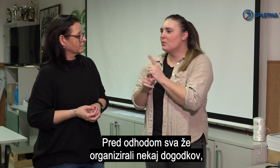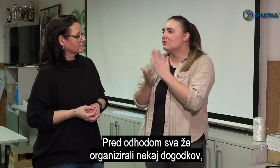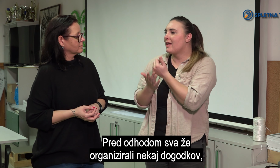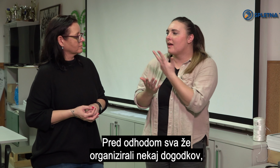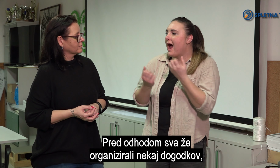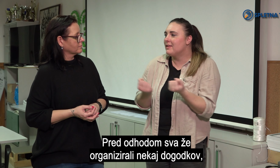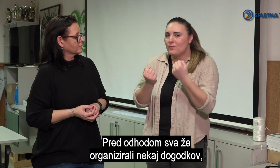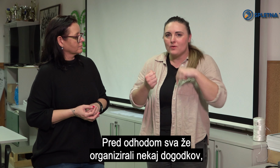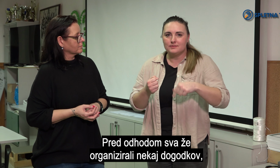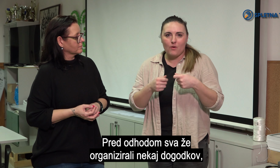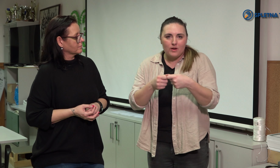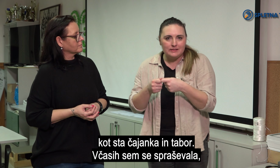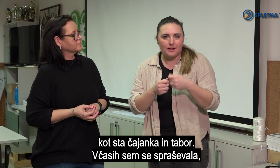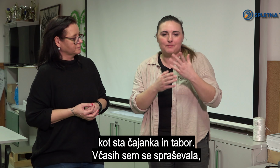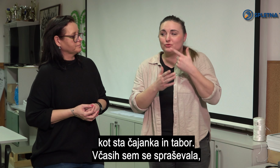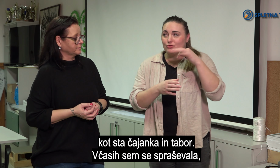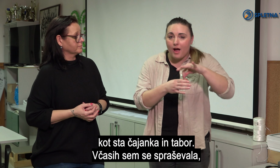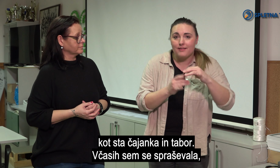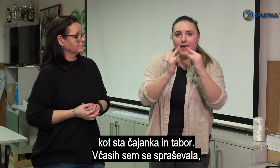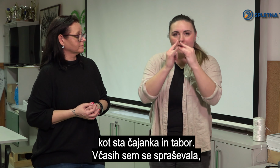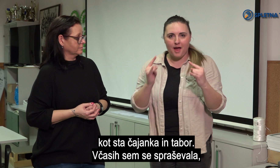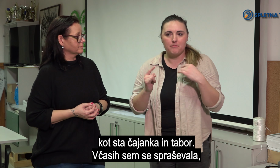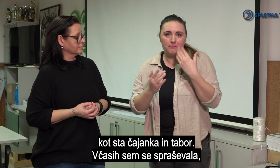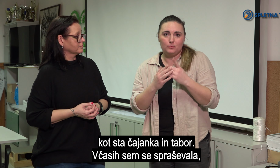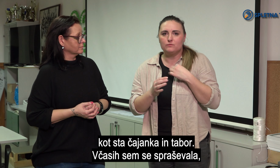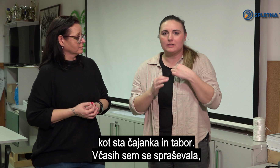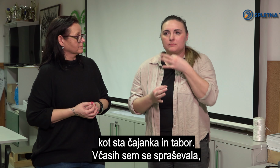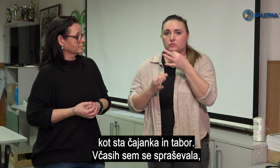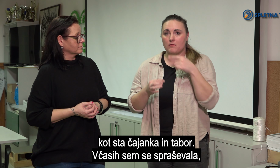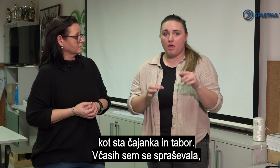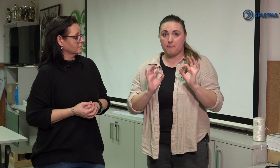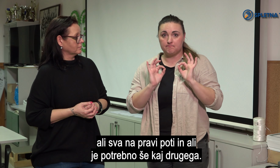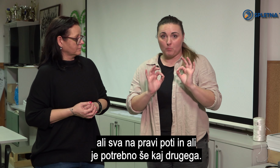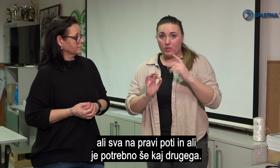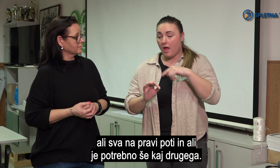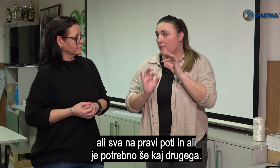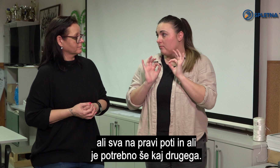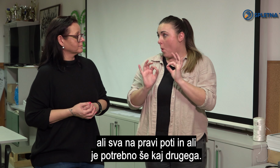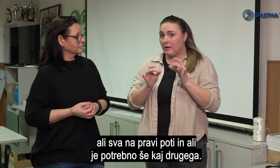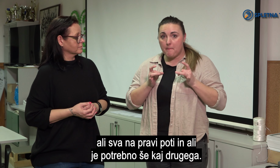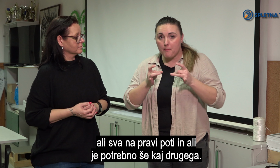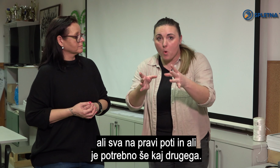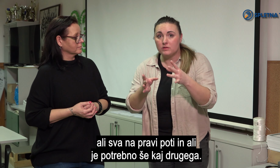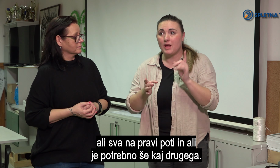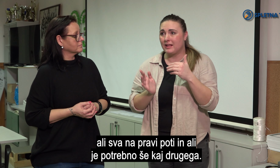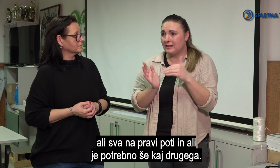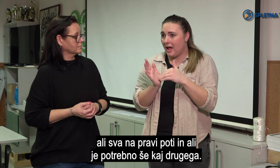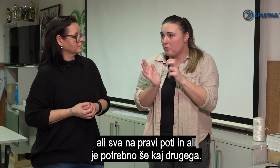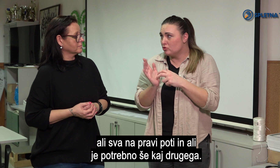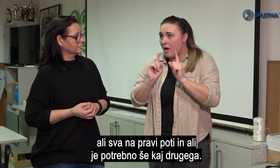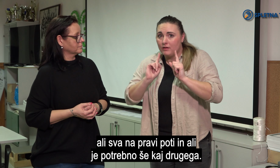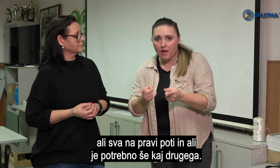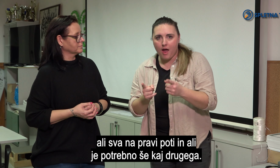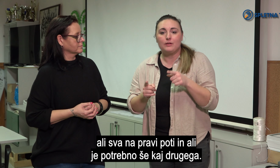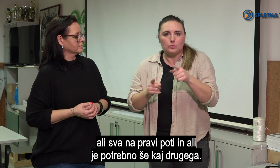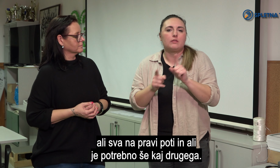tabor. Včasih sem se spraševala, ali sva na pravi poti in ali je potrebno še kaj drugega. S tem namenom sva odpotovali,